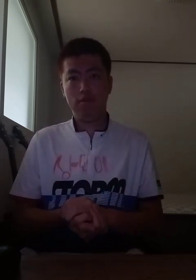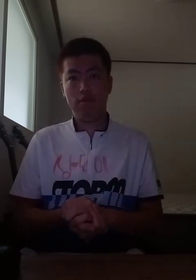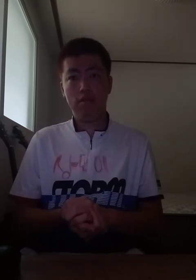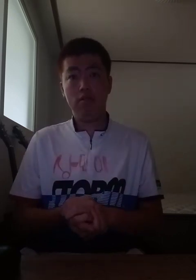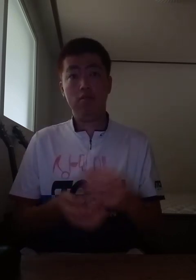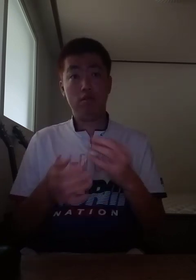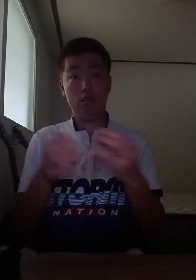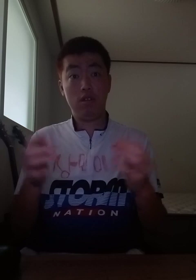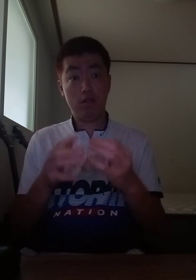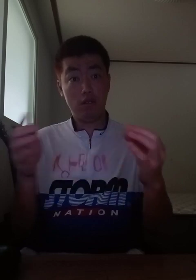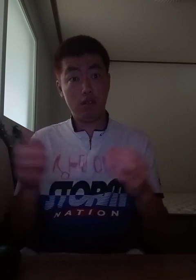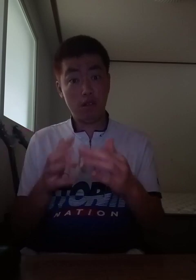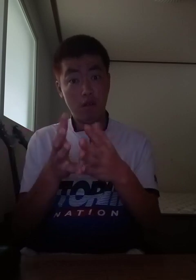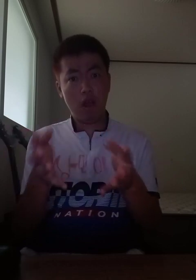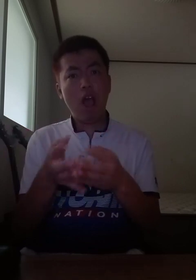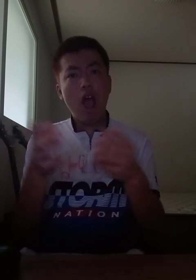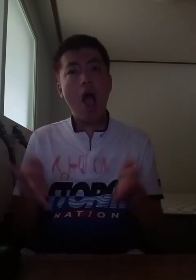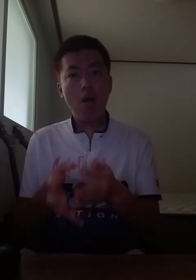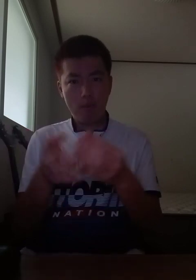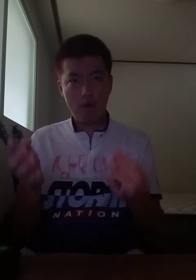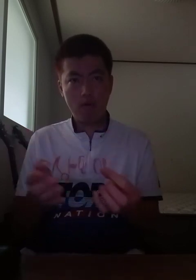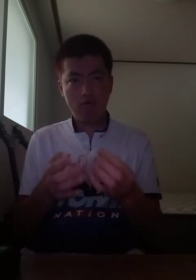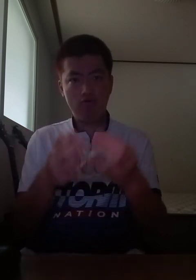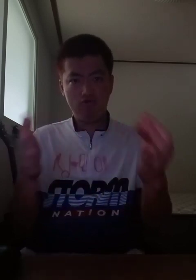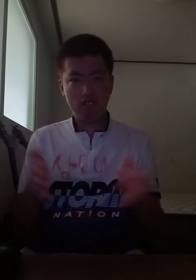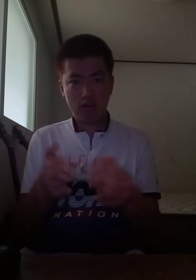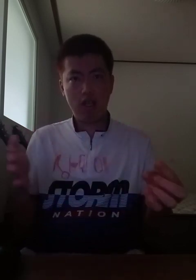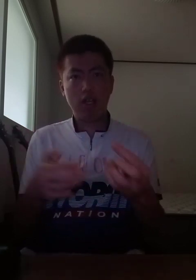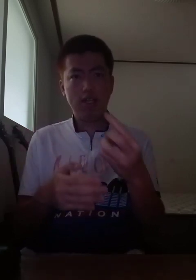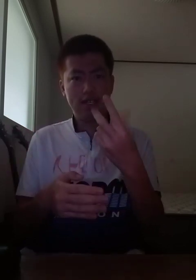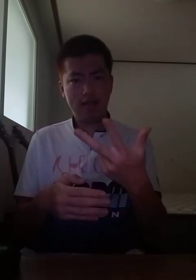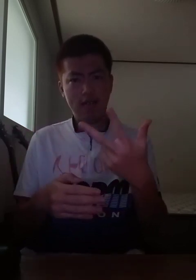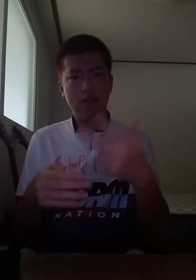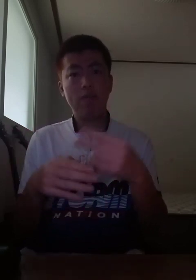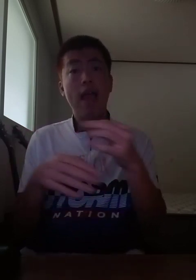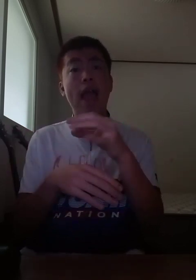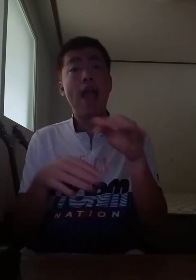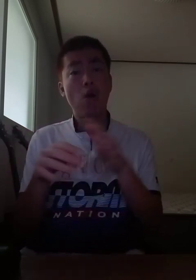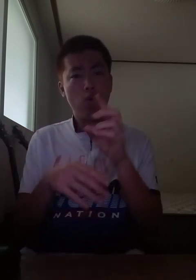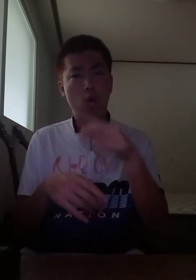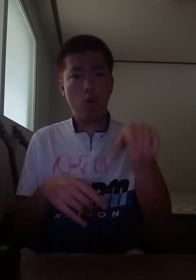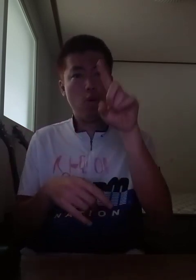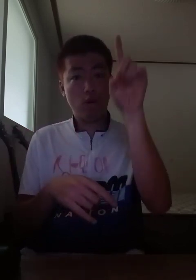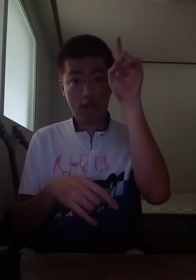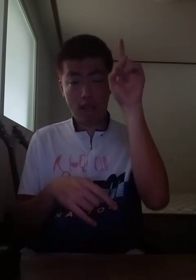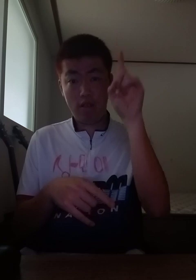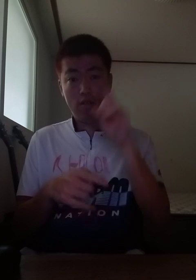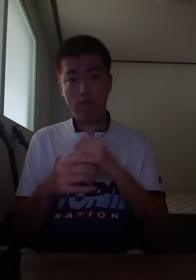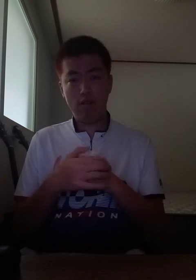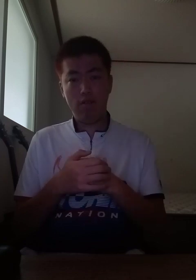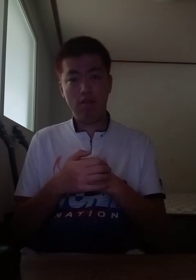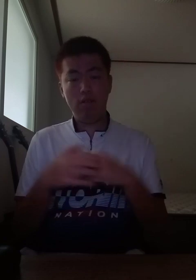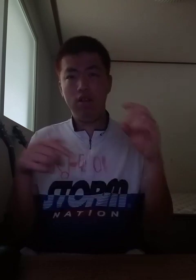수소문 끝에 찾아간 곳은 인천도심 한복판 주택가에 위치한 3층짜리 폐건물 옥상이었습니다. 주민들에게 사진에